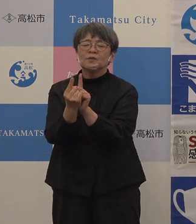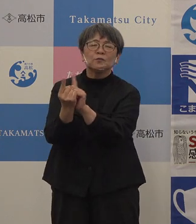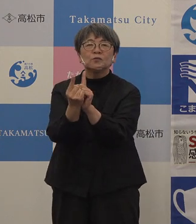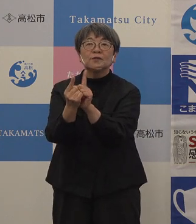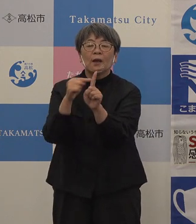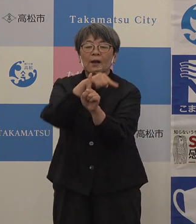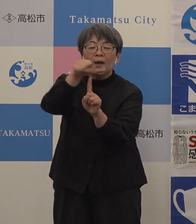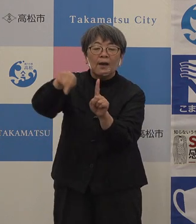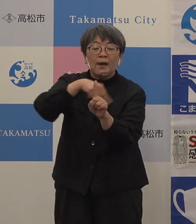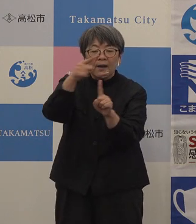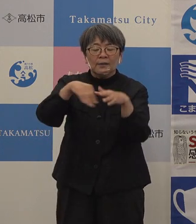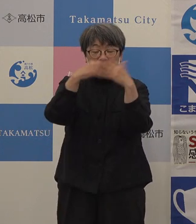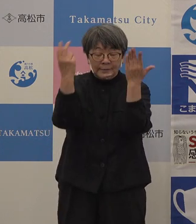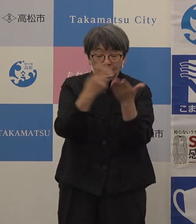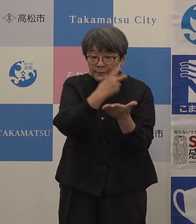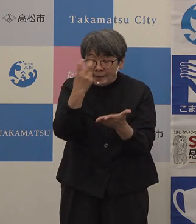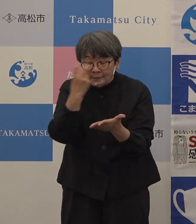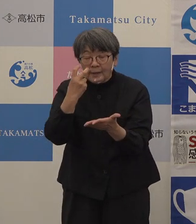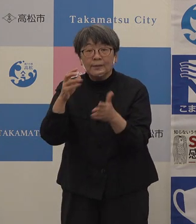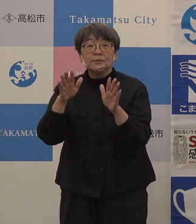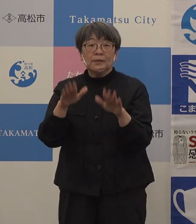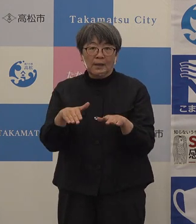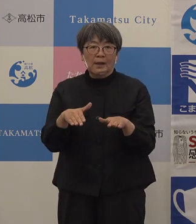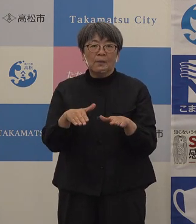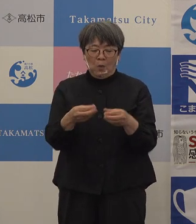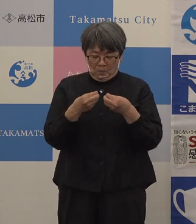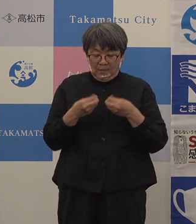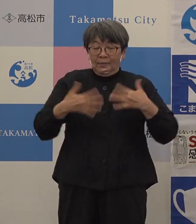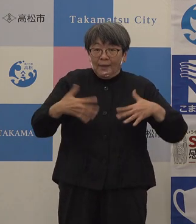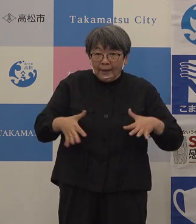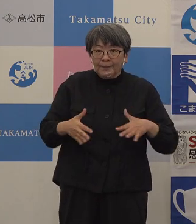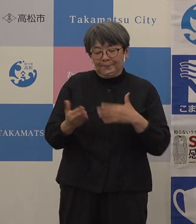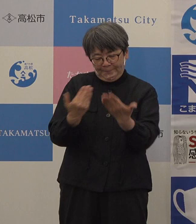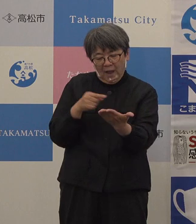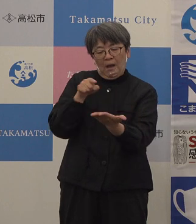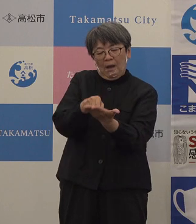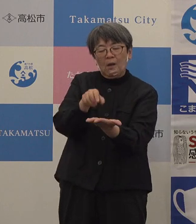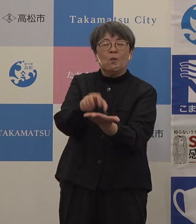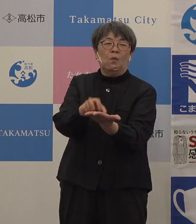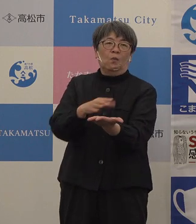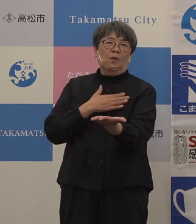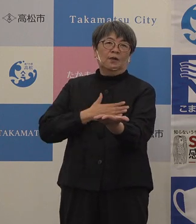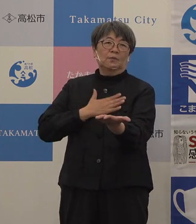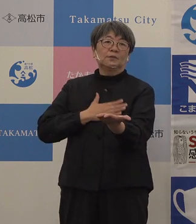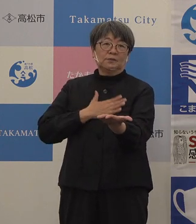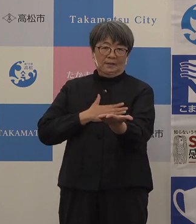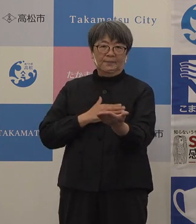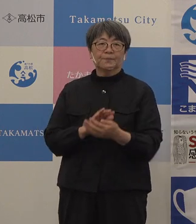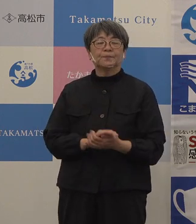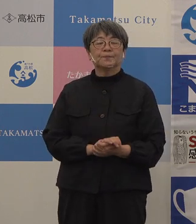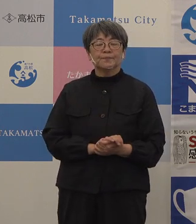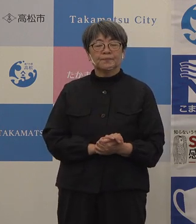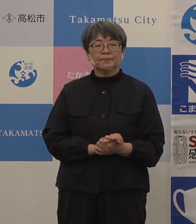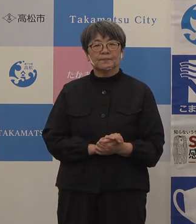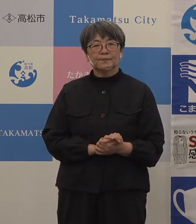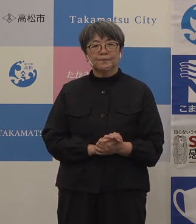員検査を行って陰性が確認をされているということでございます。いずれにいたしましても